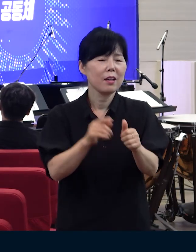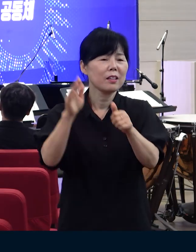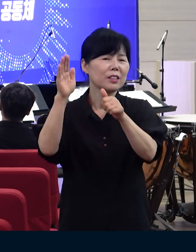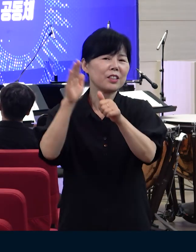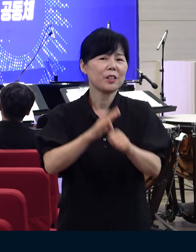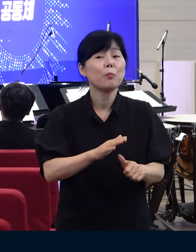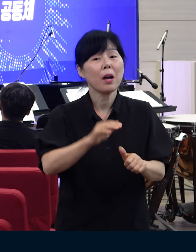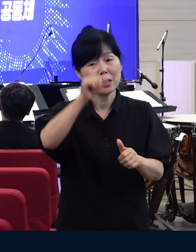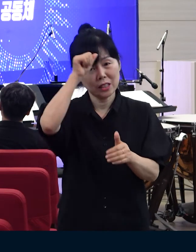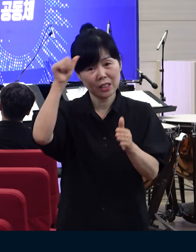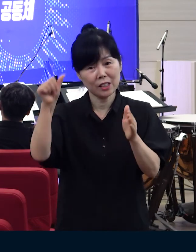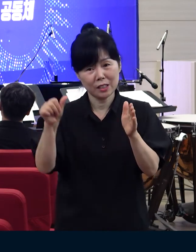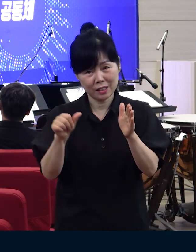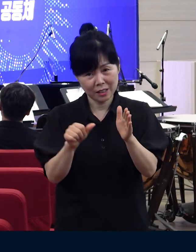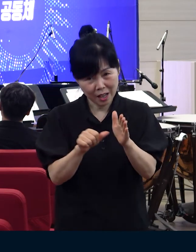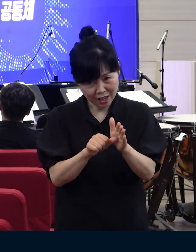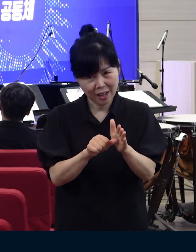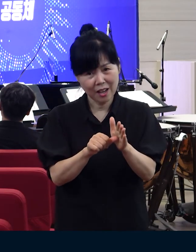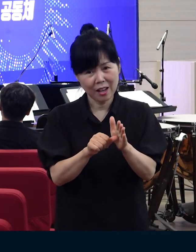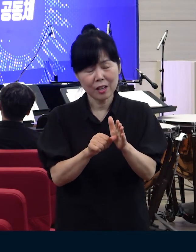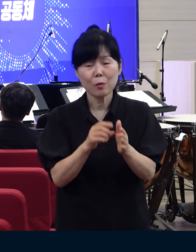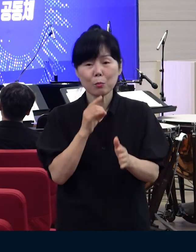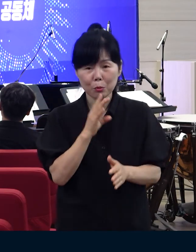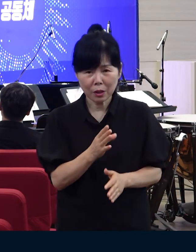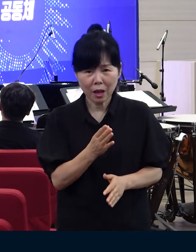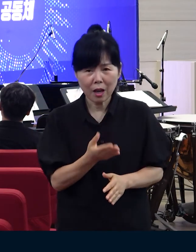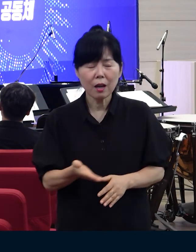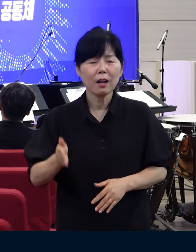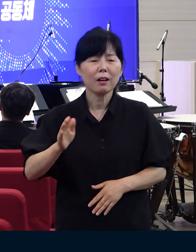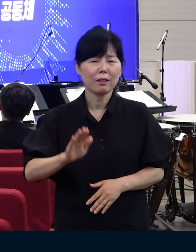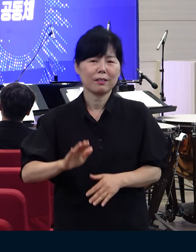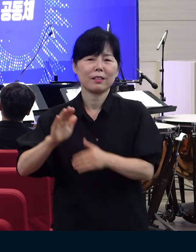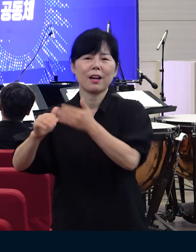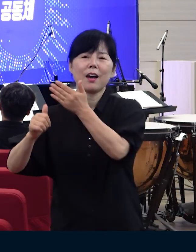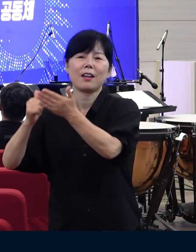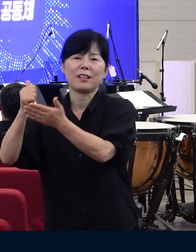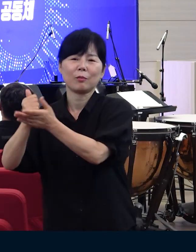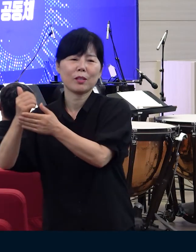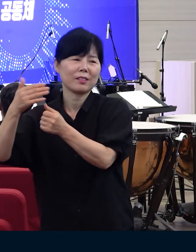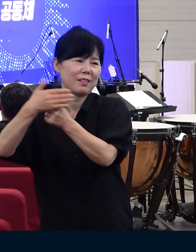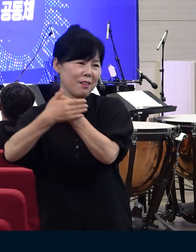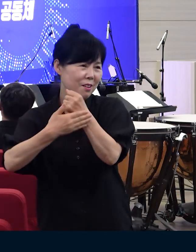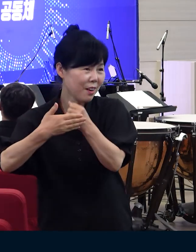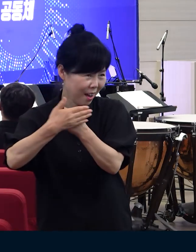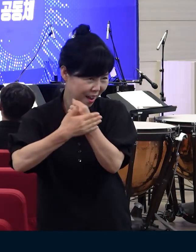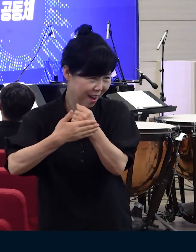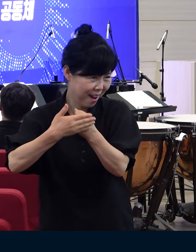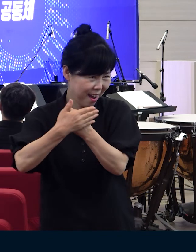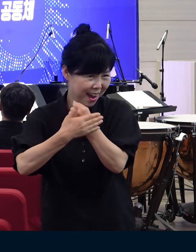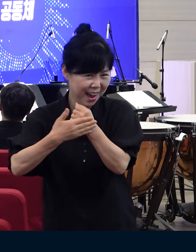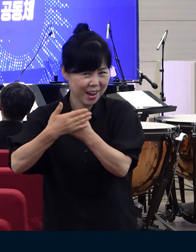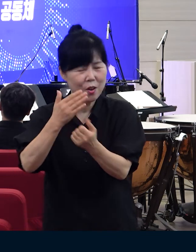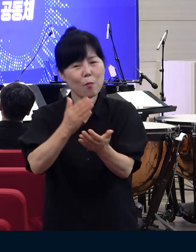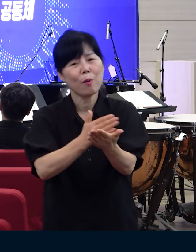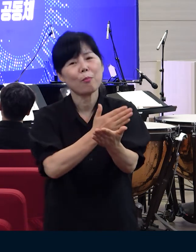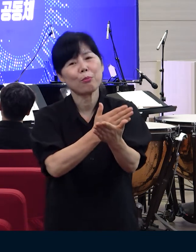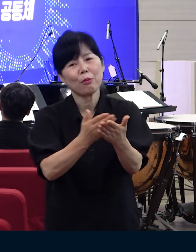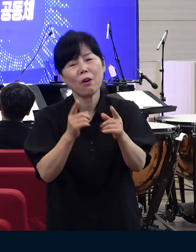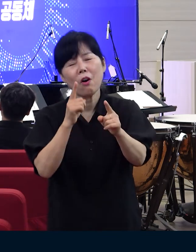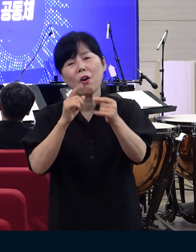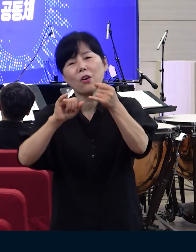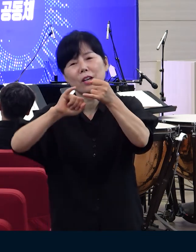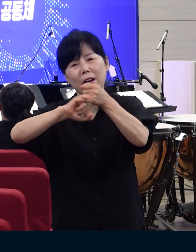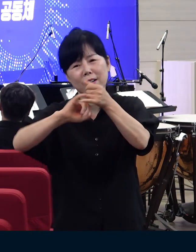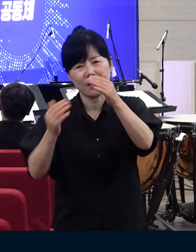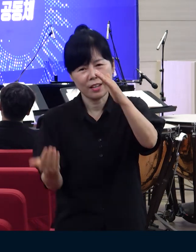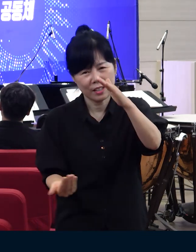답이 없는 그런 삶인데, 그런데 하나님의 그 은혜로 그 모든 어려움을 이기고 그